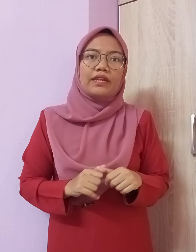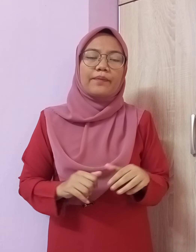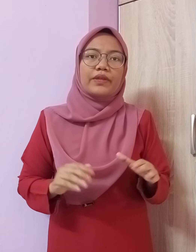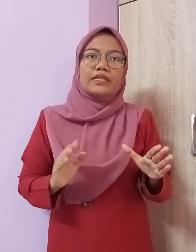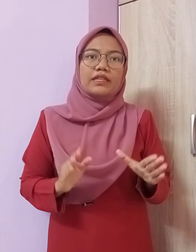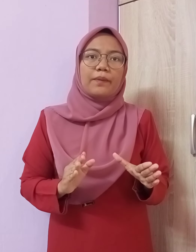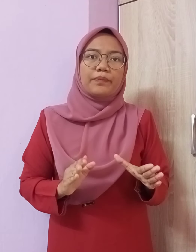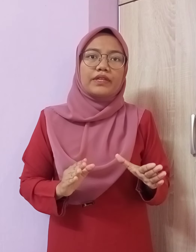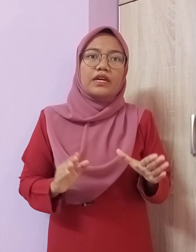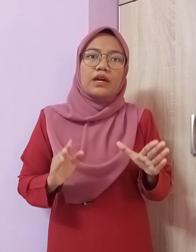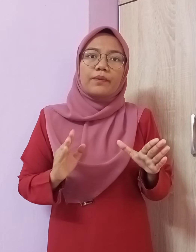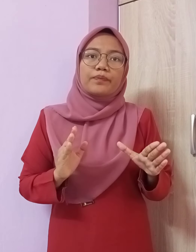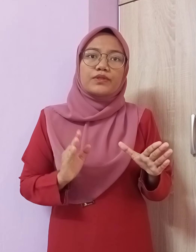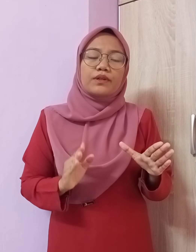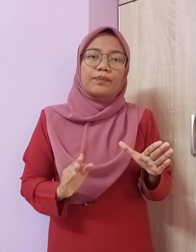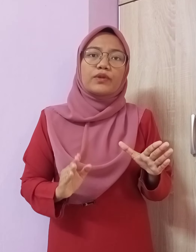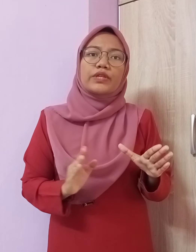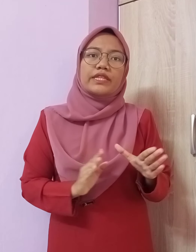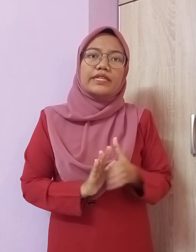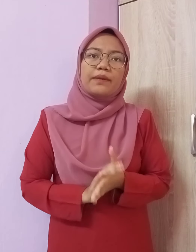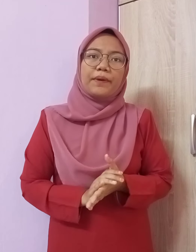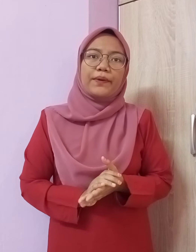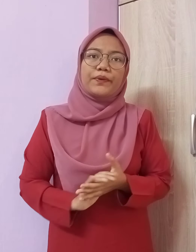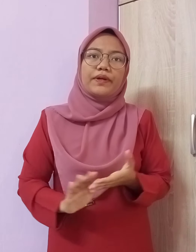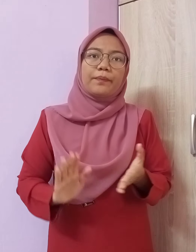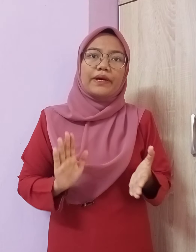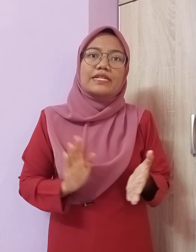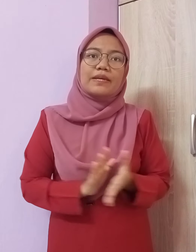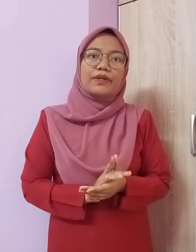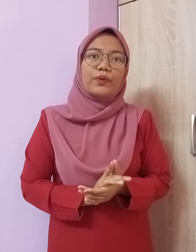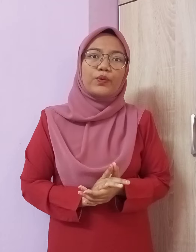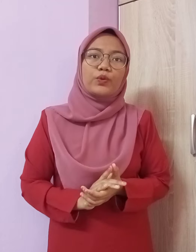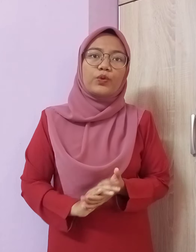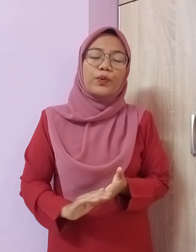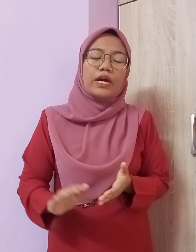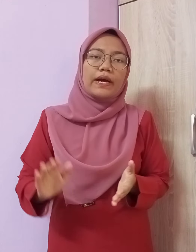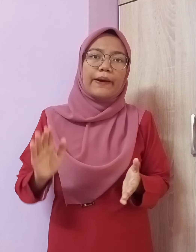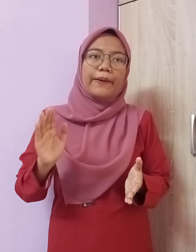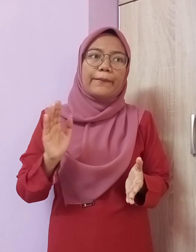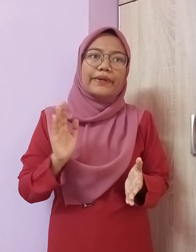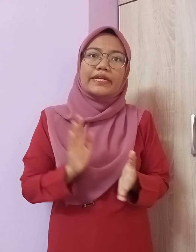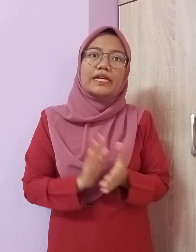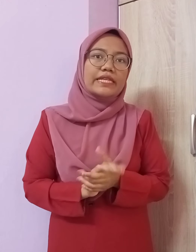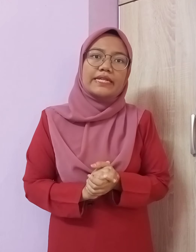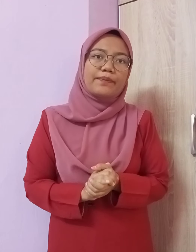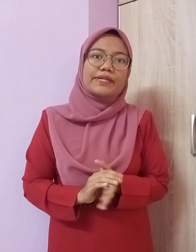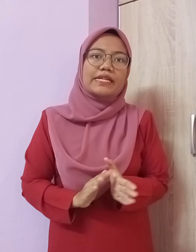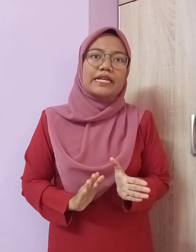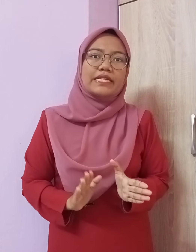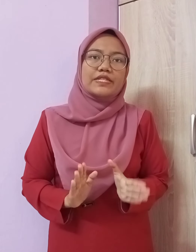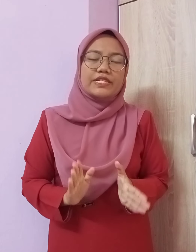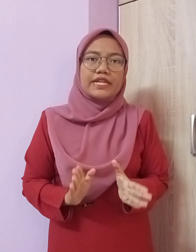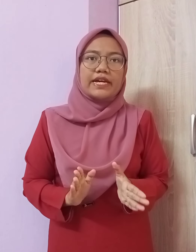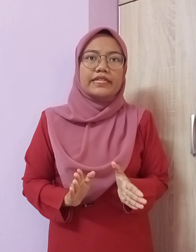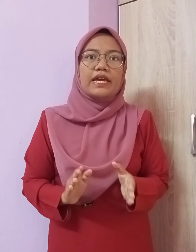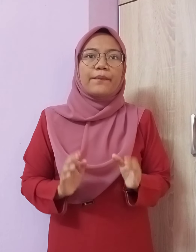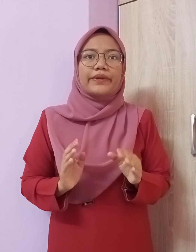malam. Tetapi perlu kita ingat bahawa pada zaman dahulu mereka tiada bekalan elektrik dan mereka